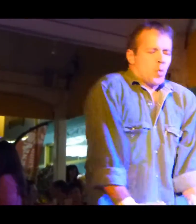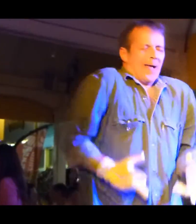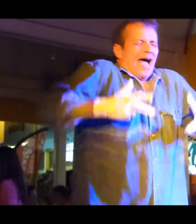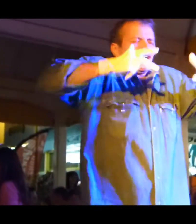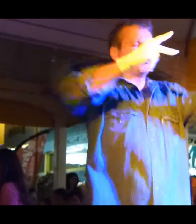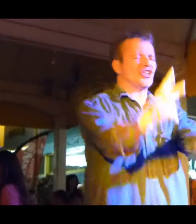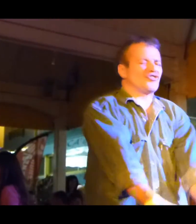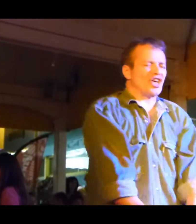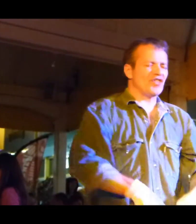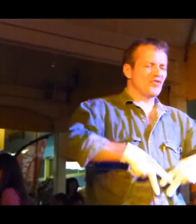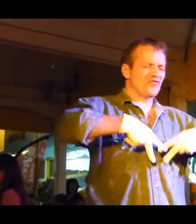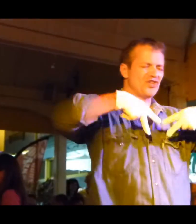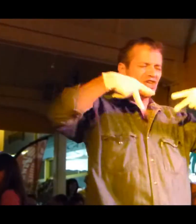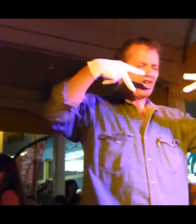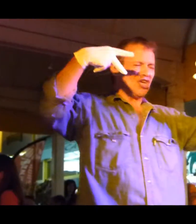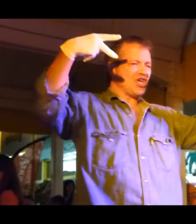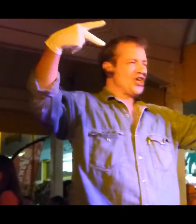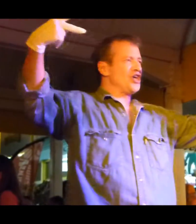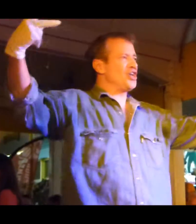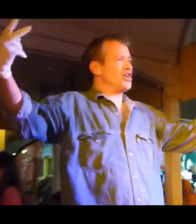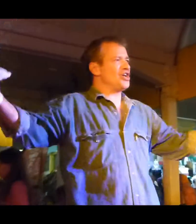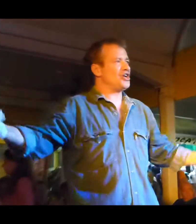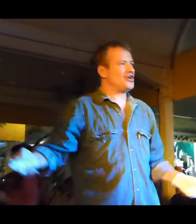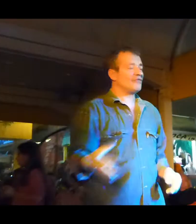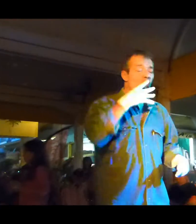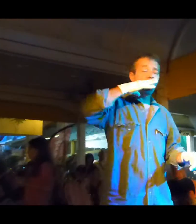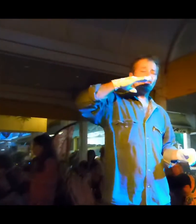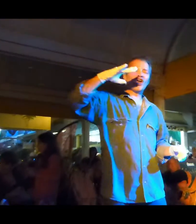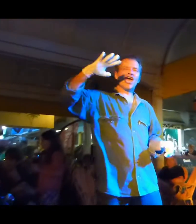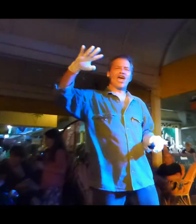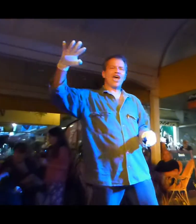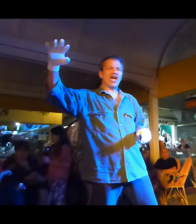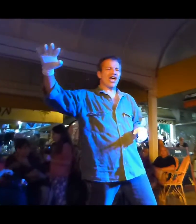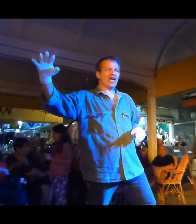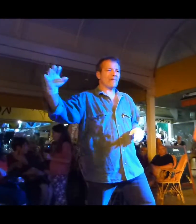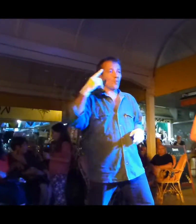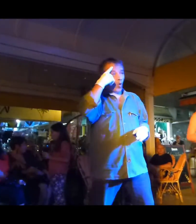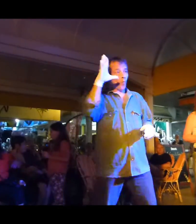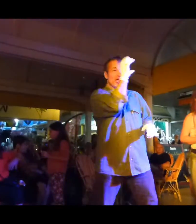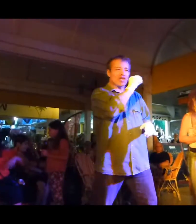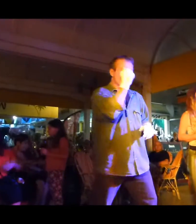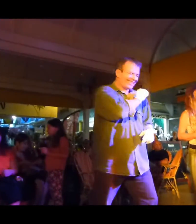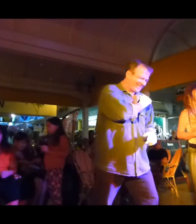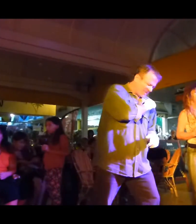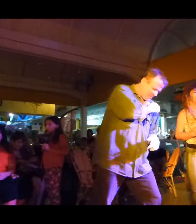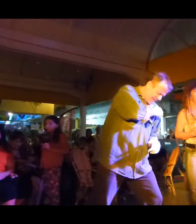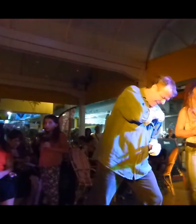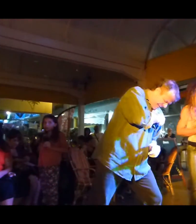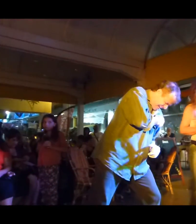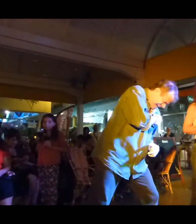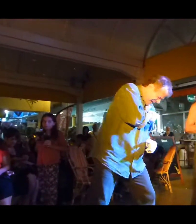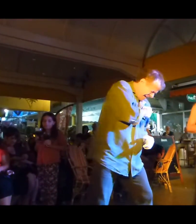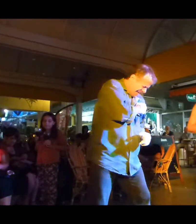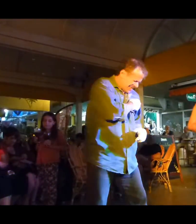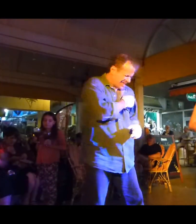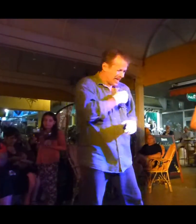pour ne pas cesser de vivre. Chanter pour oublier ses